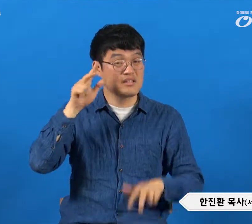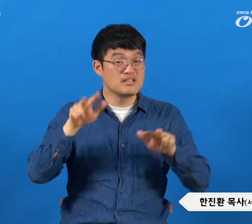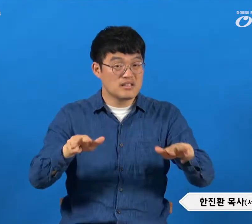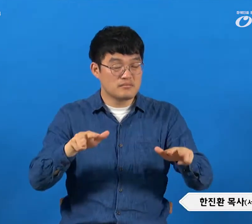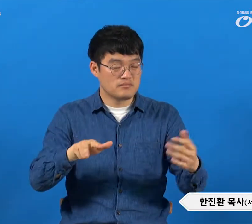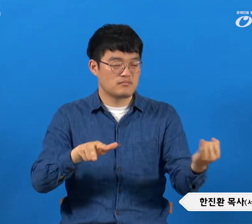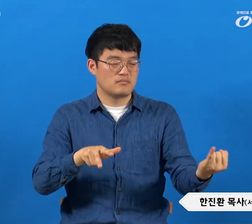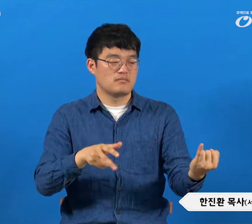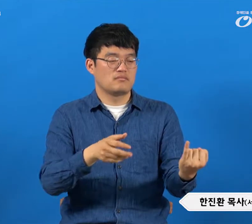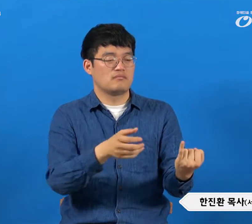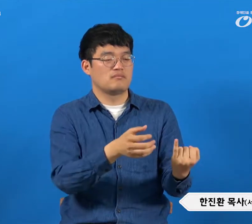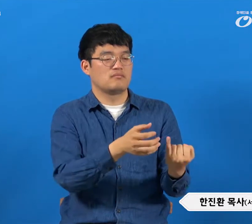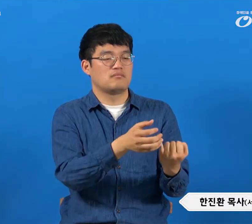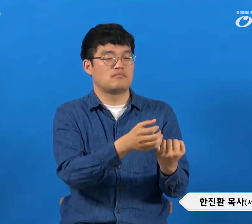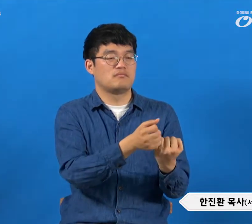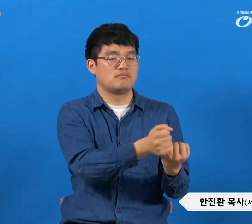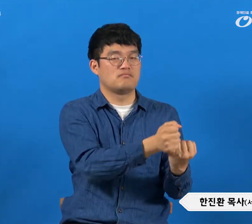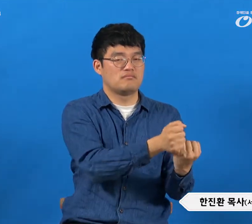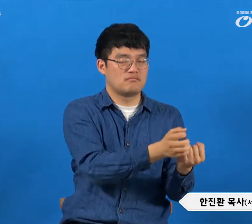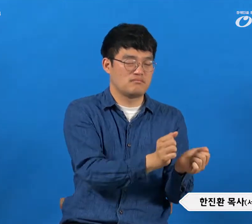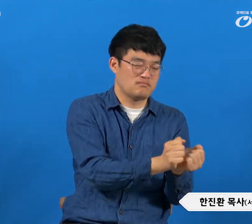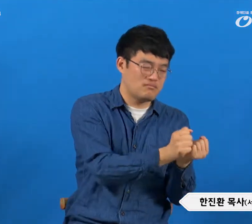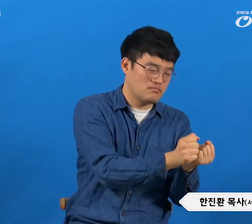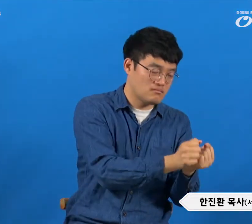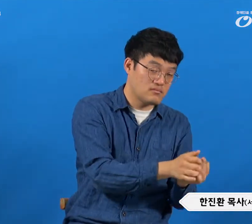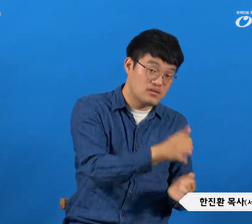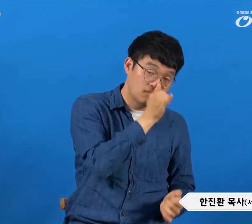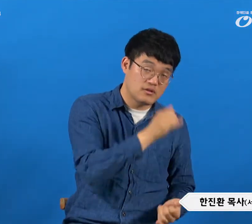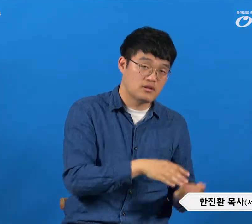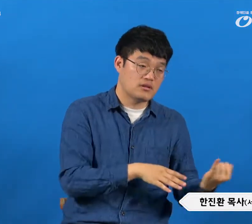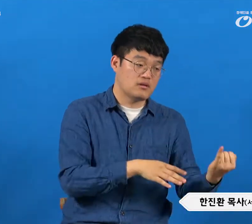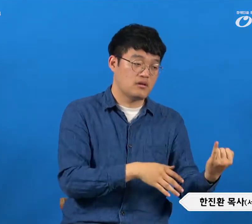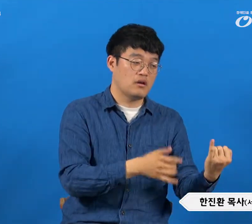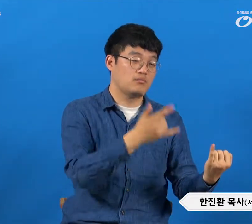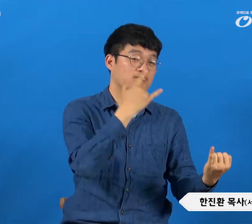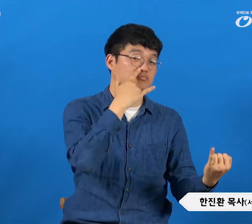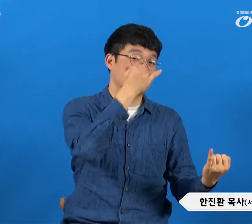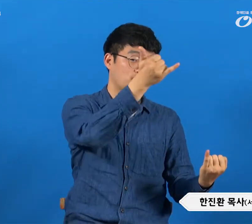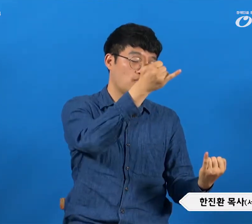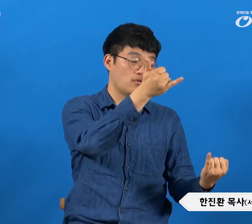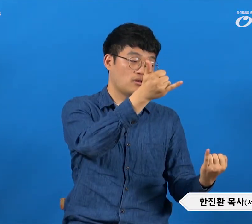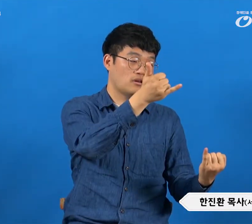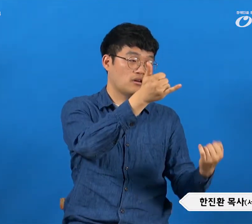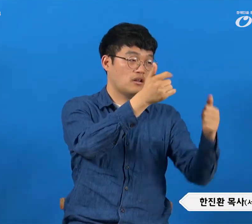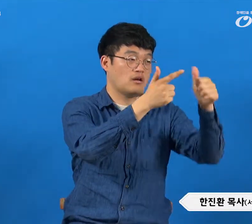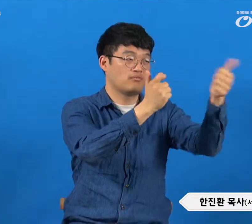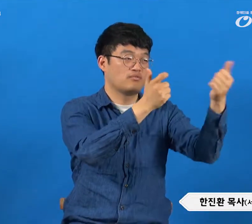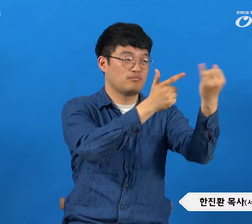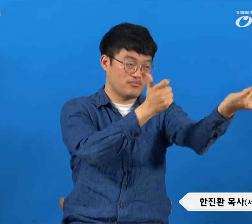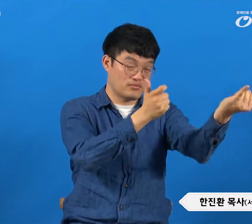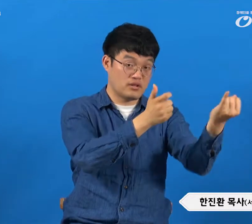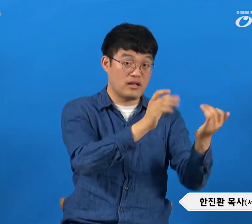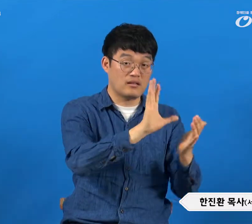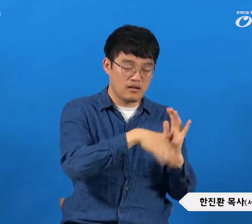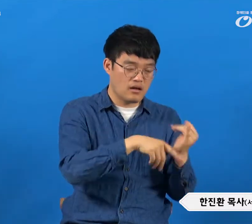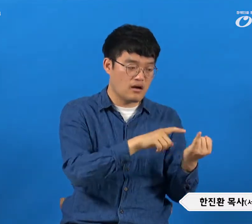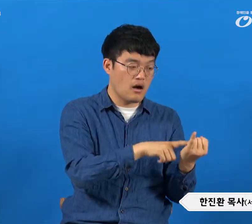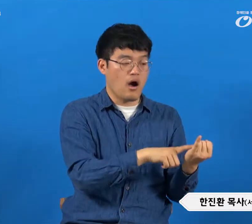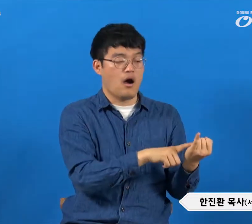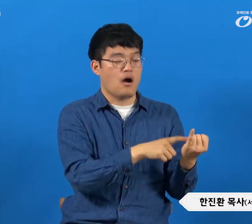결박당해 있습니다. 결박. 부모가 다 총에 맞아 죽을 때 얼마나 트라우마가